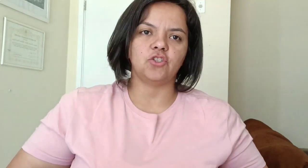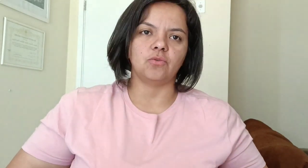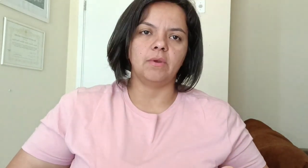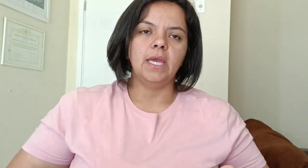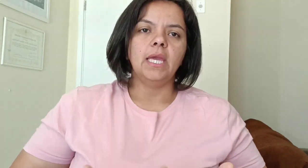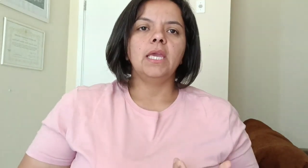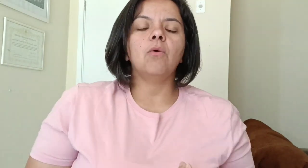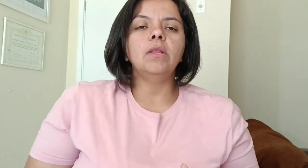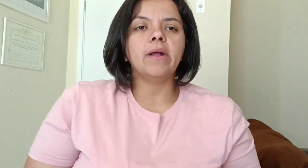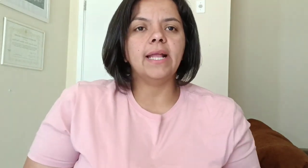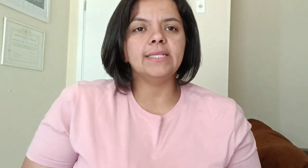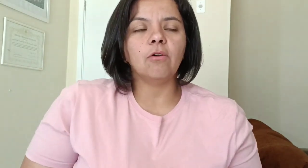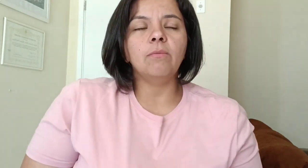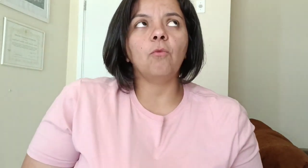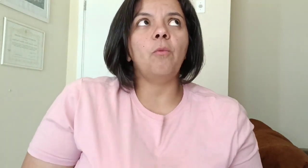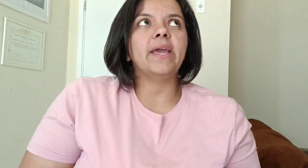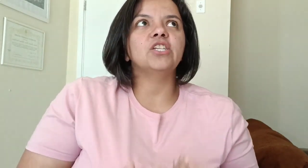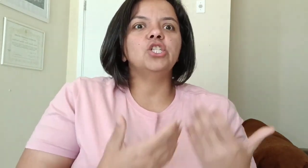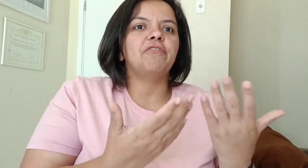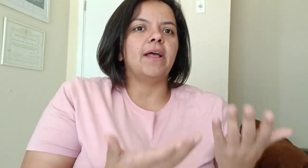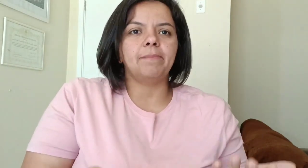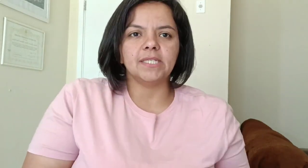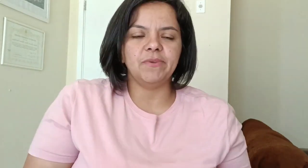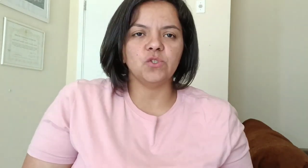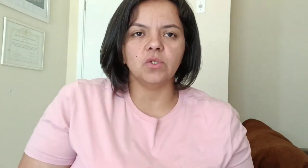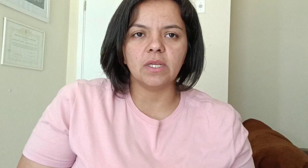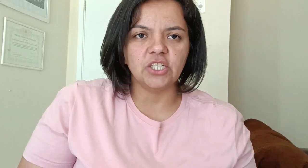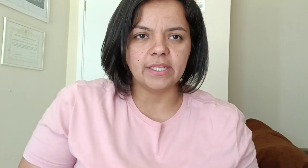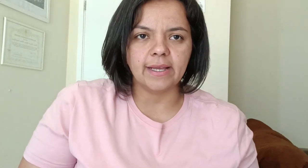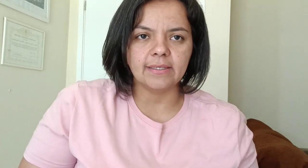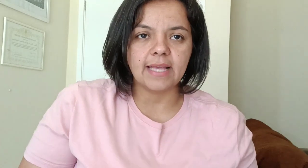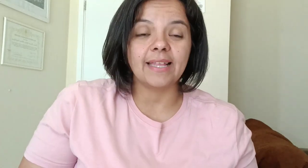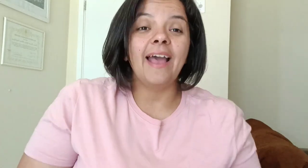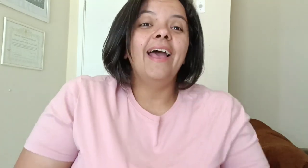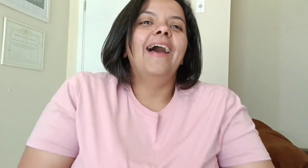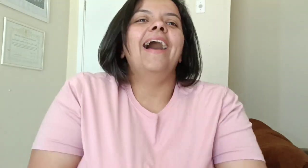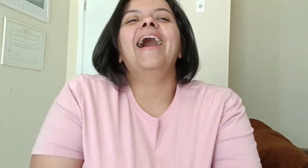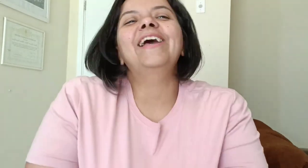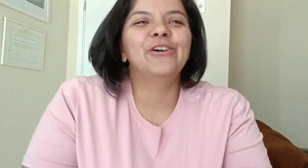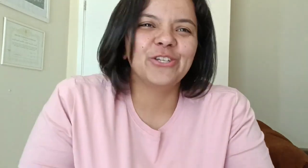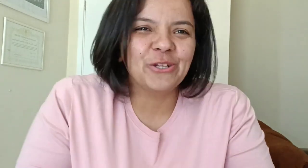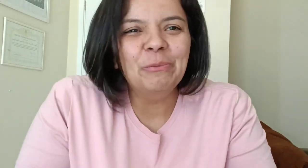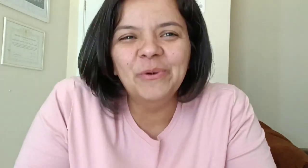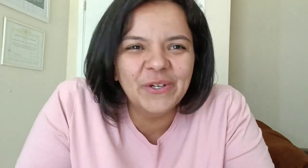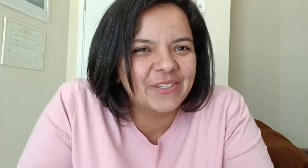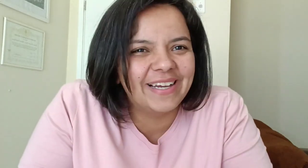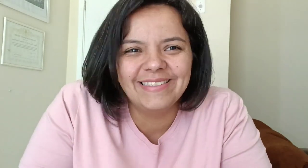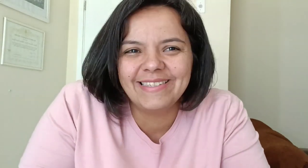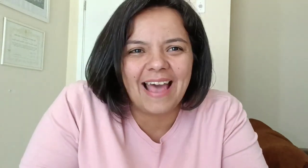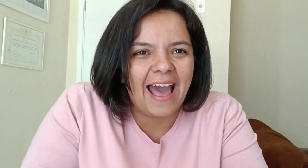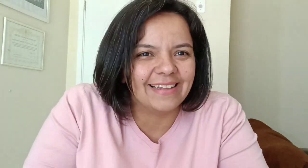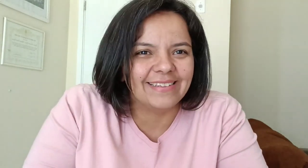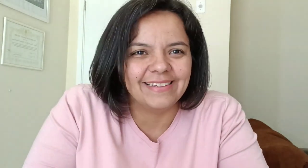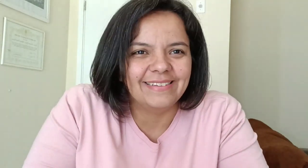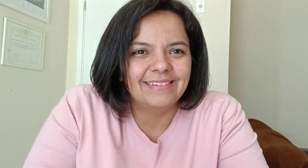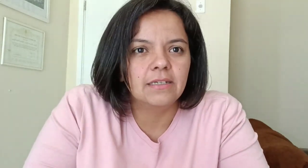baixo. E quando eu quero dizer, como é que a gente fala para as pessoas que a gente tá cansada? Ai, hoje eu tô muito cansada.